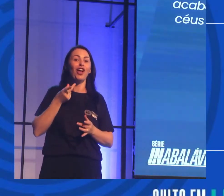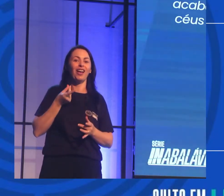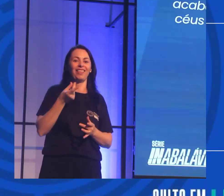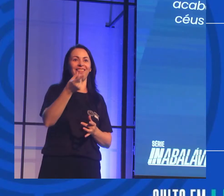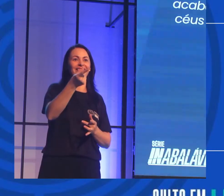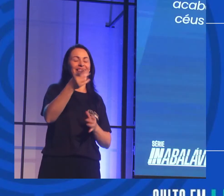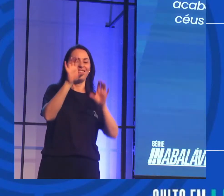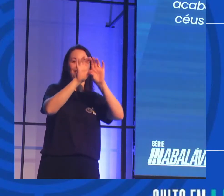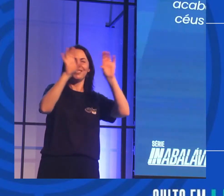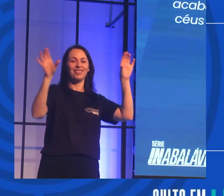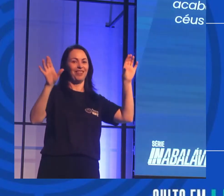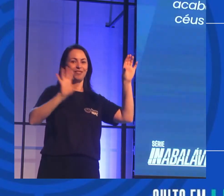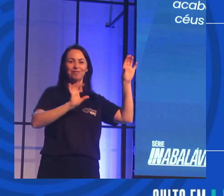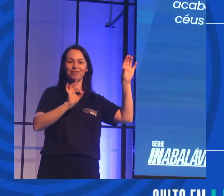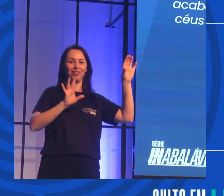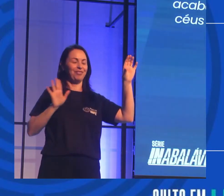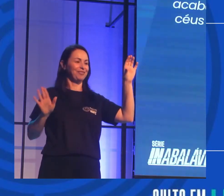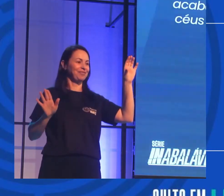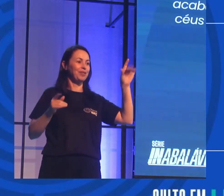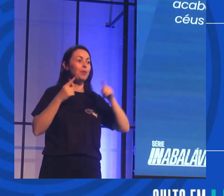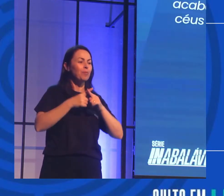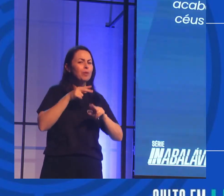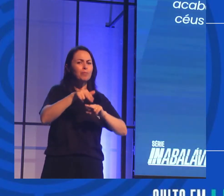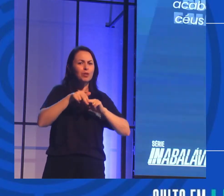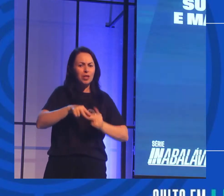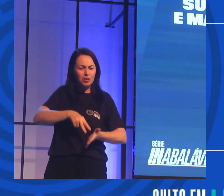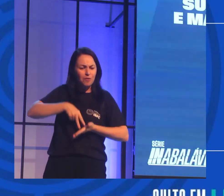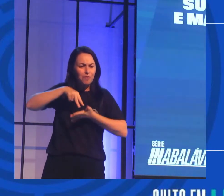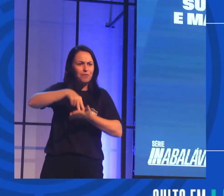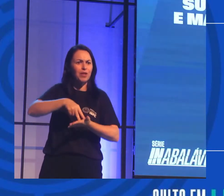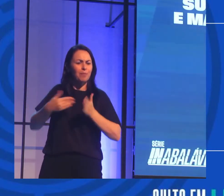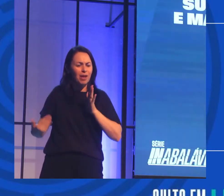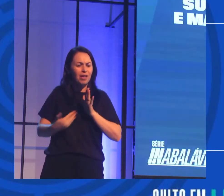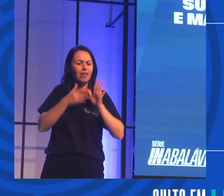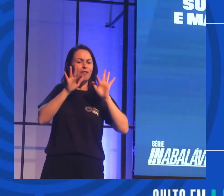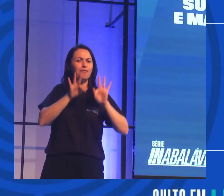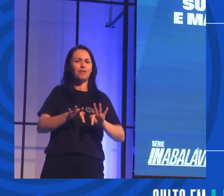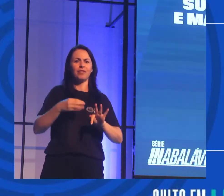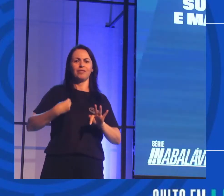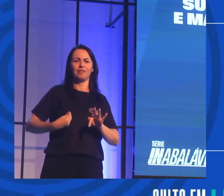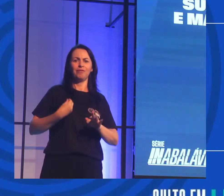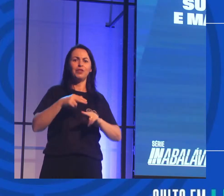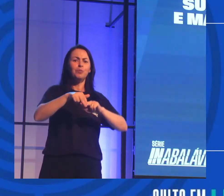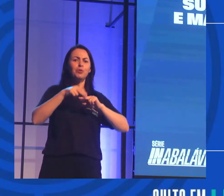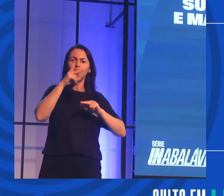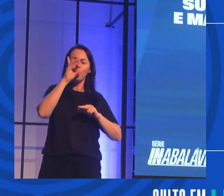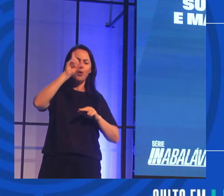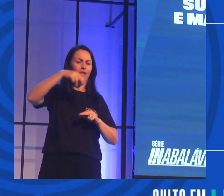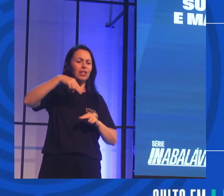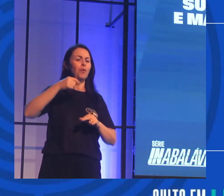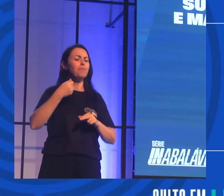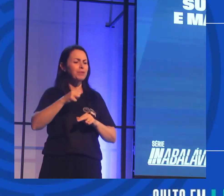Permaneça firme até o fim da sua vida, assim como Daniel fez, e mantenha um legado inabalável.